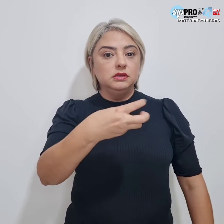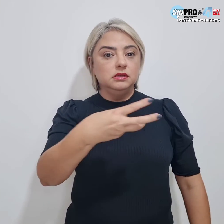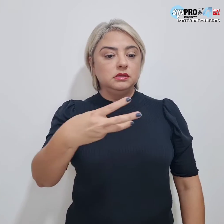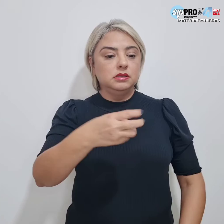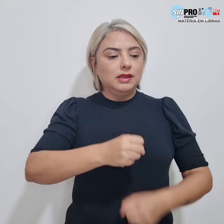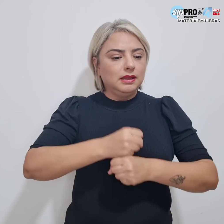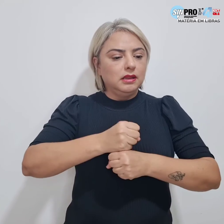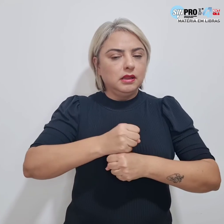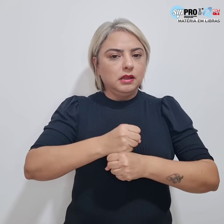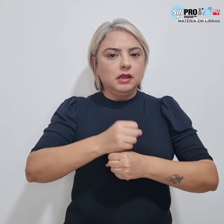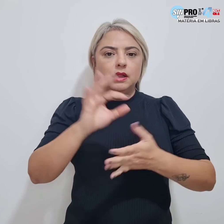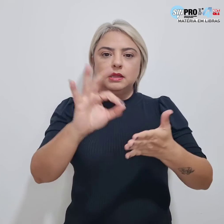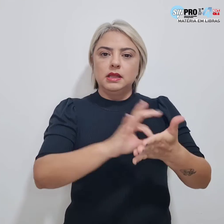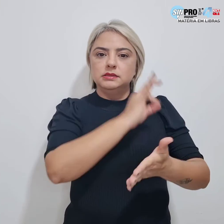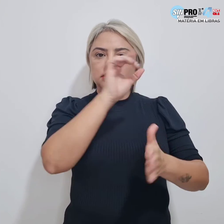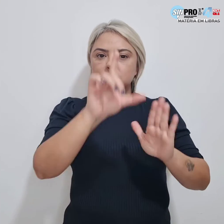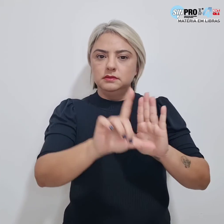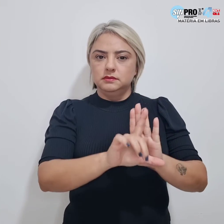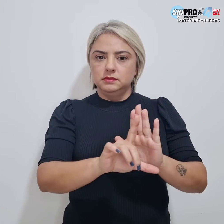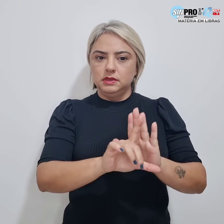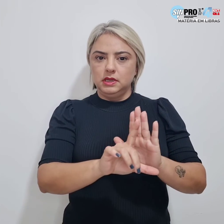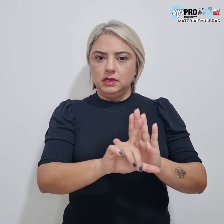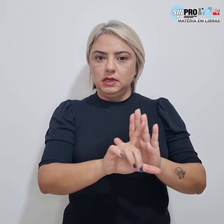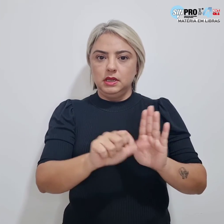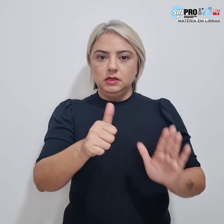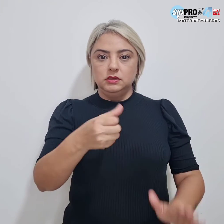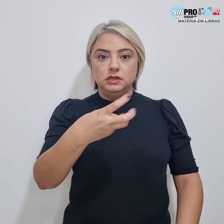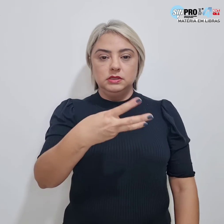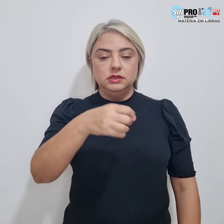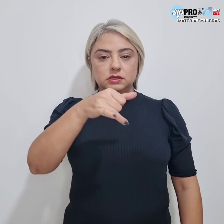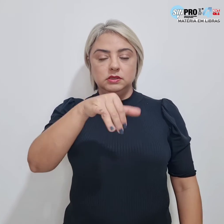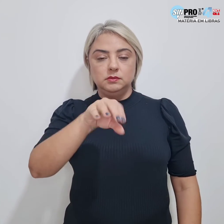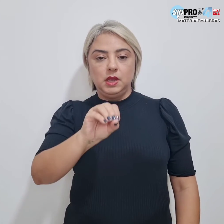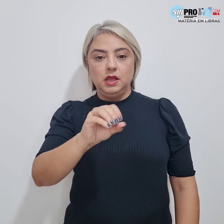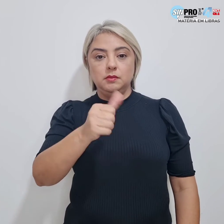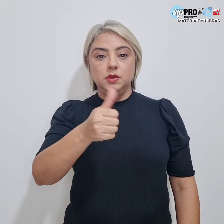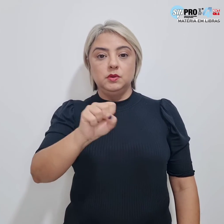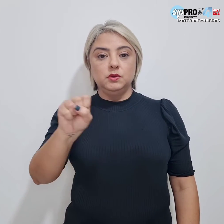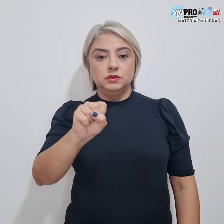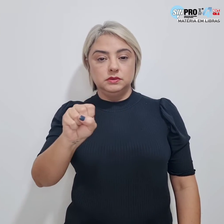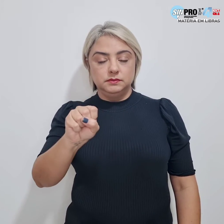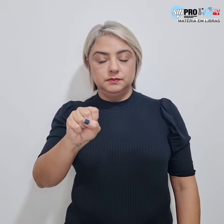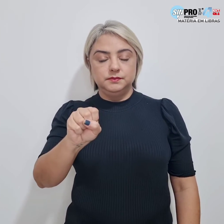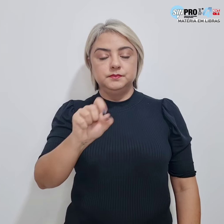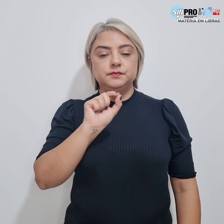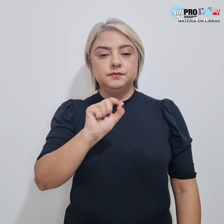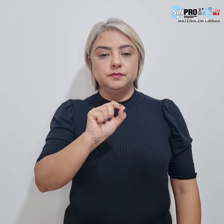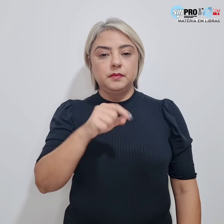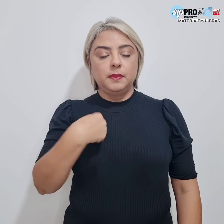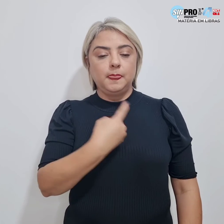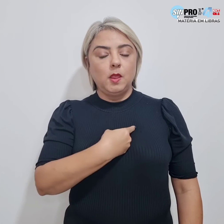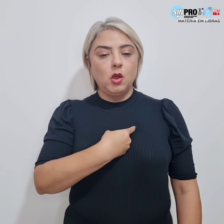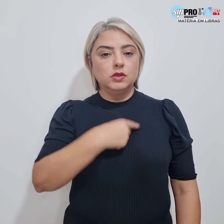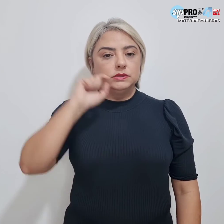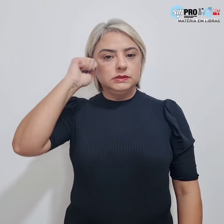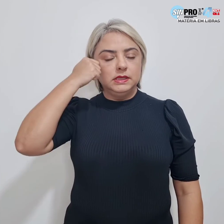da assinatura da Lei Áurea, do dia 13 de maio de 1888, nós negros não temos nada